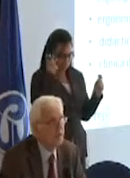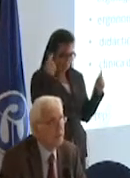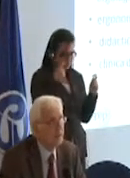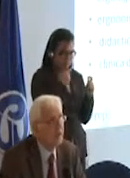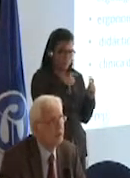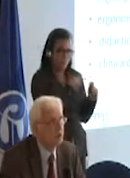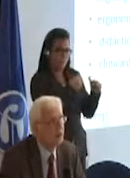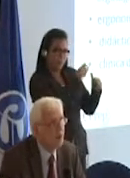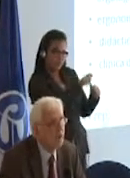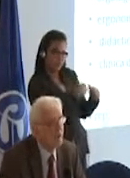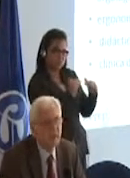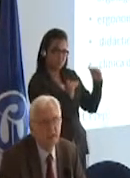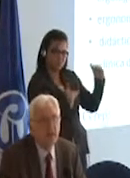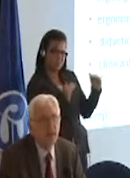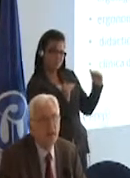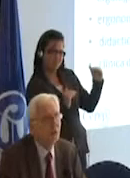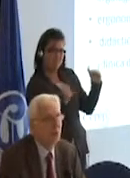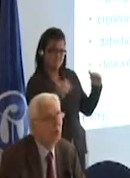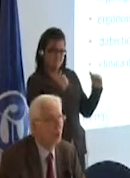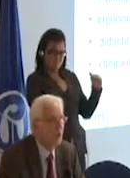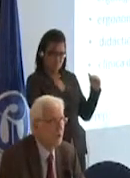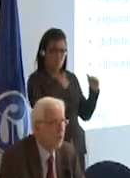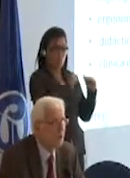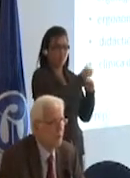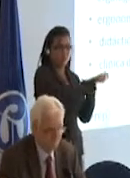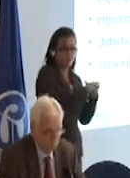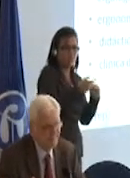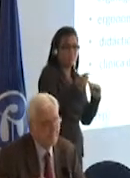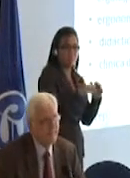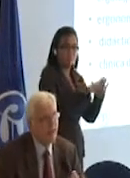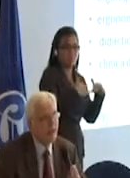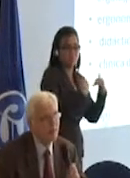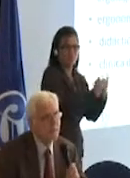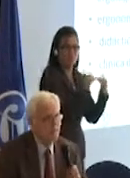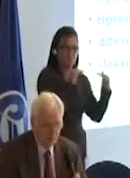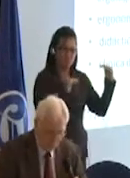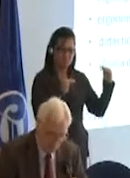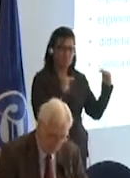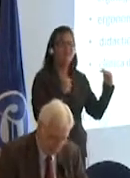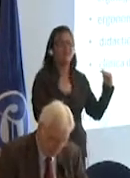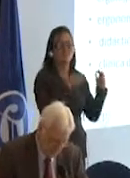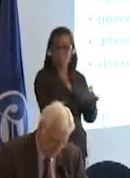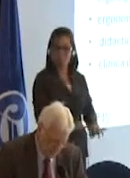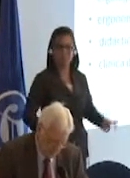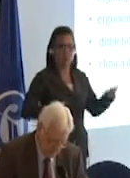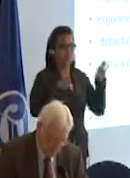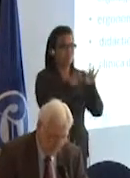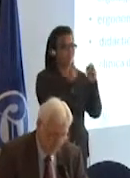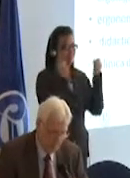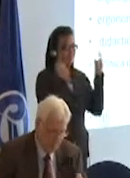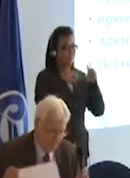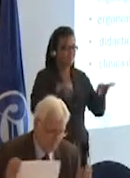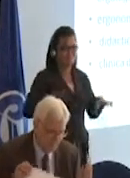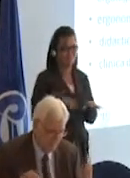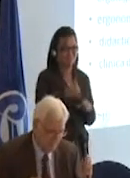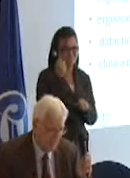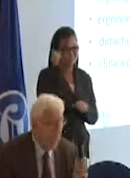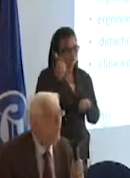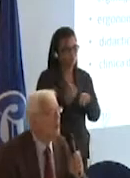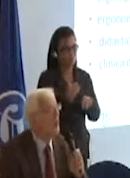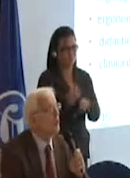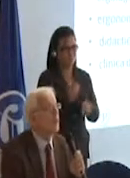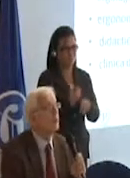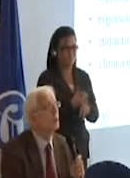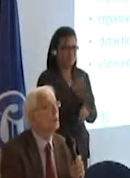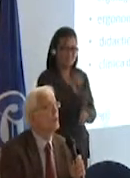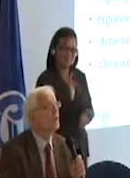mismo, con los otros y con la realidad. Y esto es muy importante para comprender la actividad de los docentes que acogen o que reciben